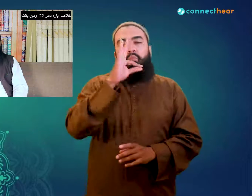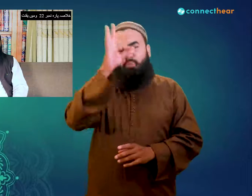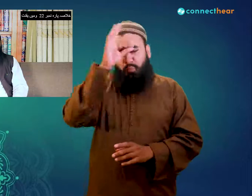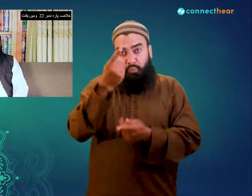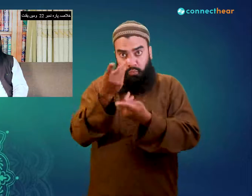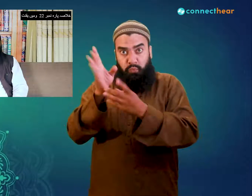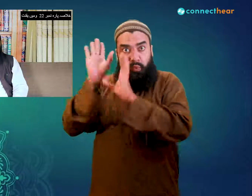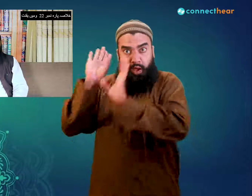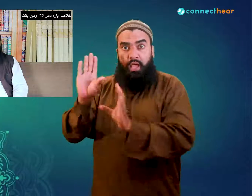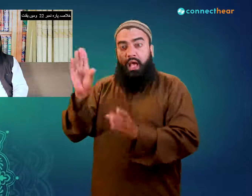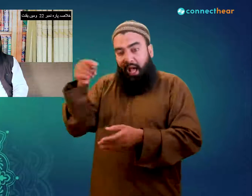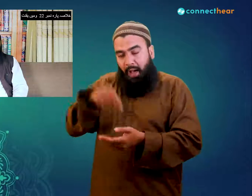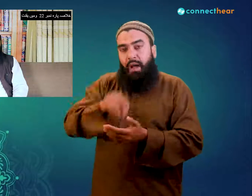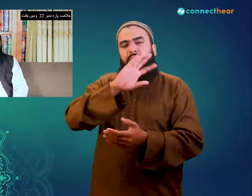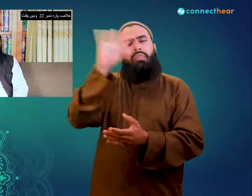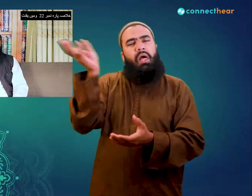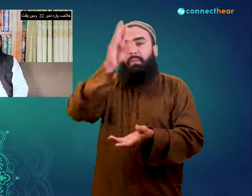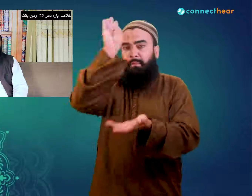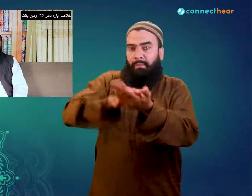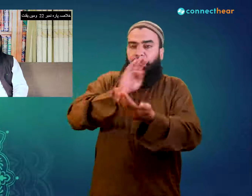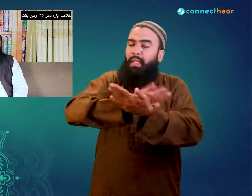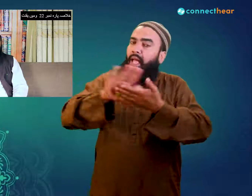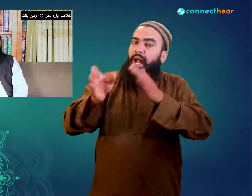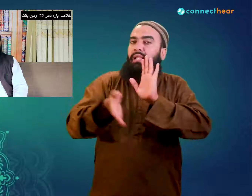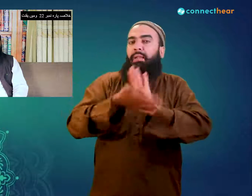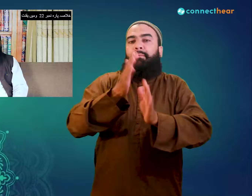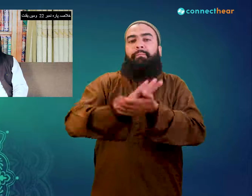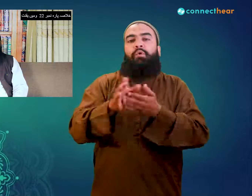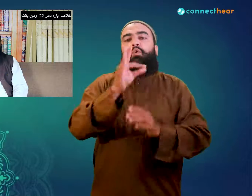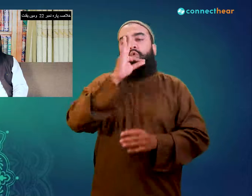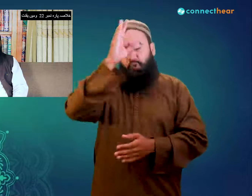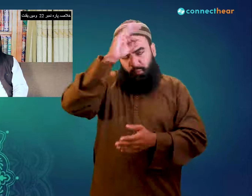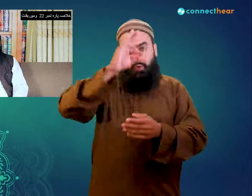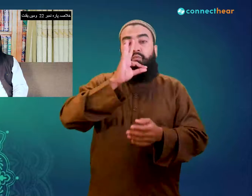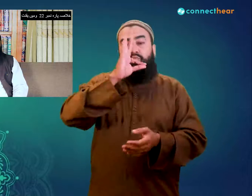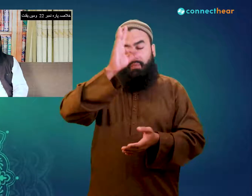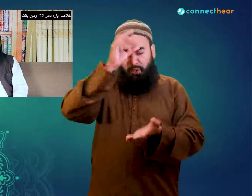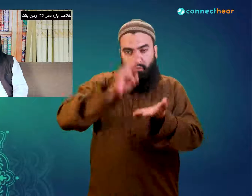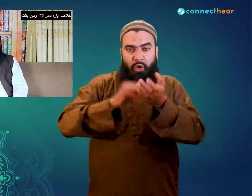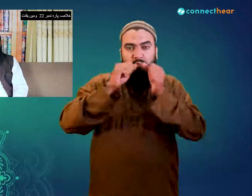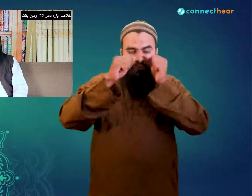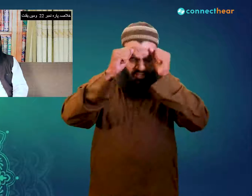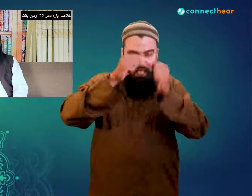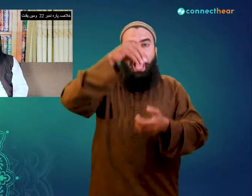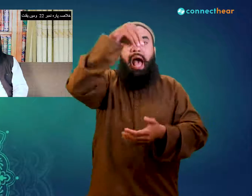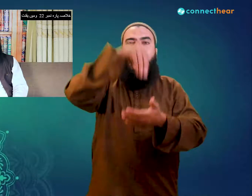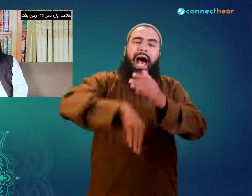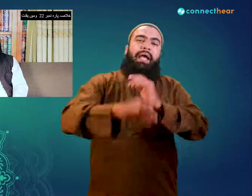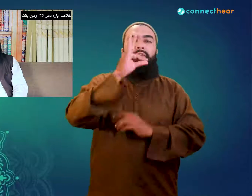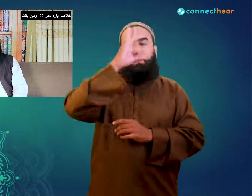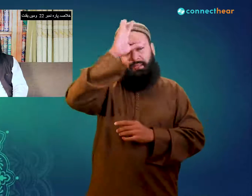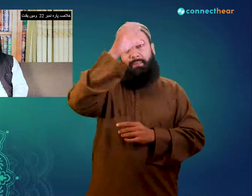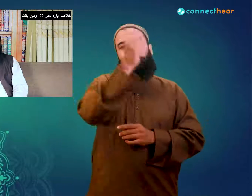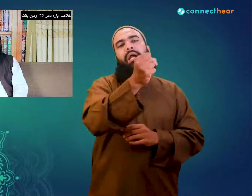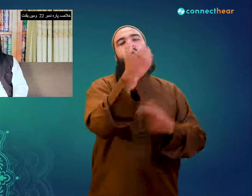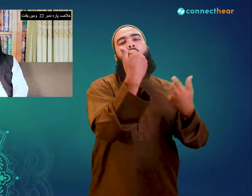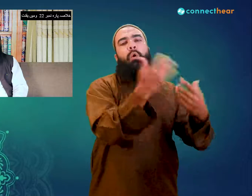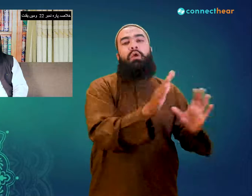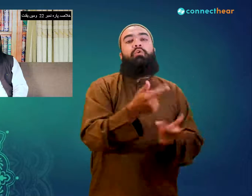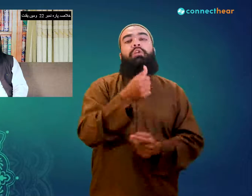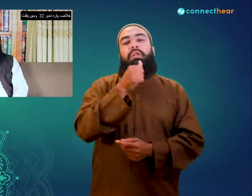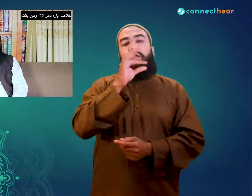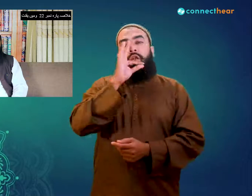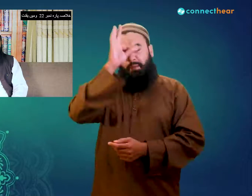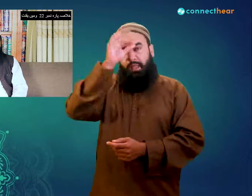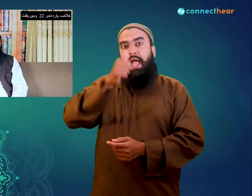ہیں۔ انبیاء علیہ الصلاۃ والسلام کی جو نبوت و رسالت حضرت آدم علیہ الصلاۃ والسلام سے چلی آ رہی تھی، آپ